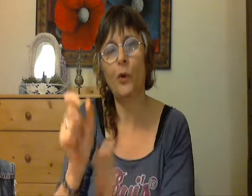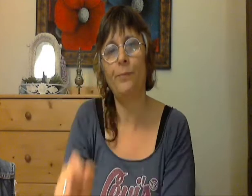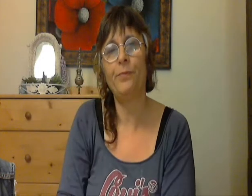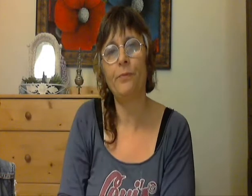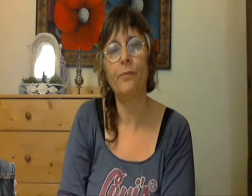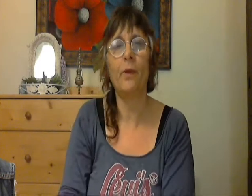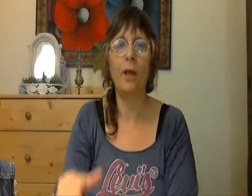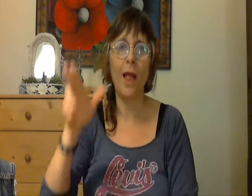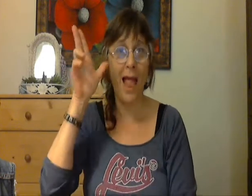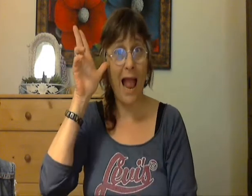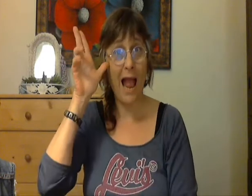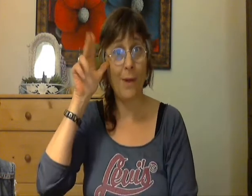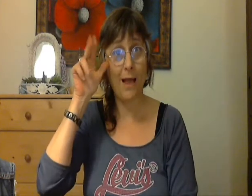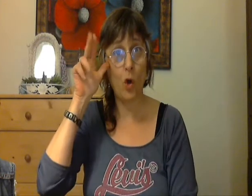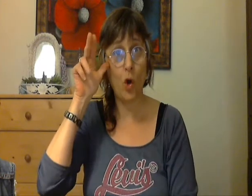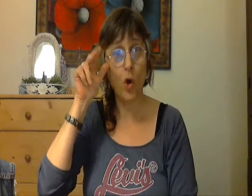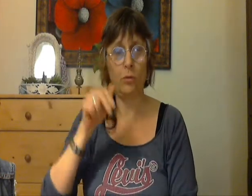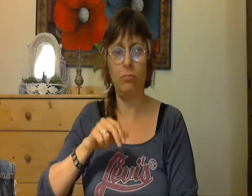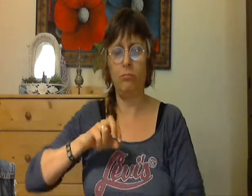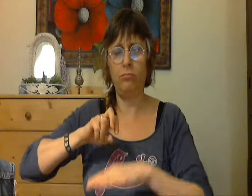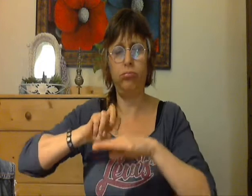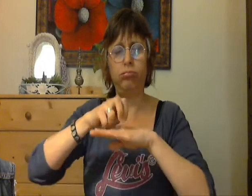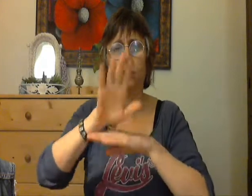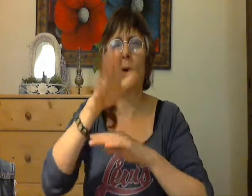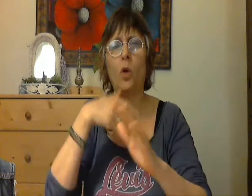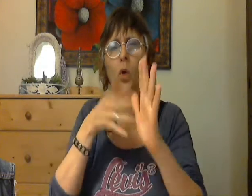siguiente, dos días antes.